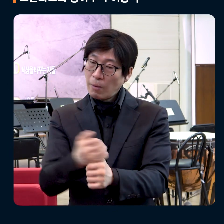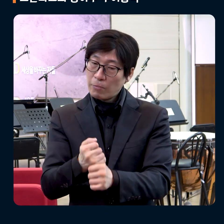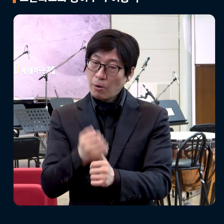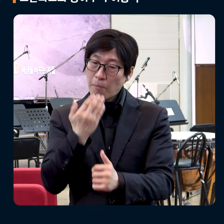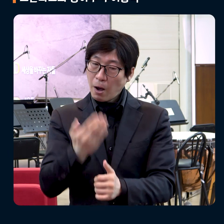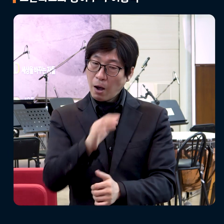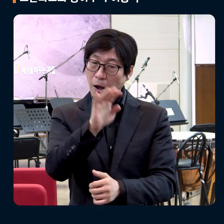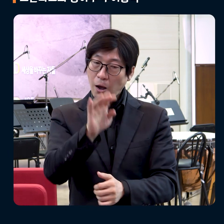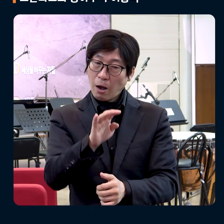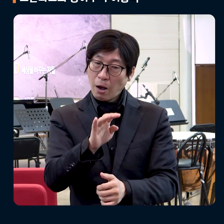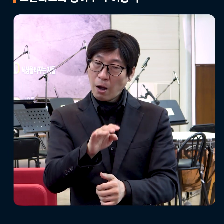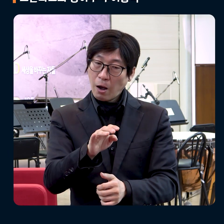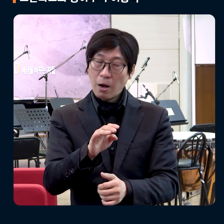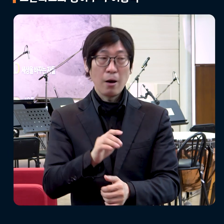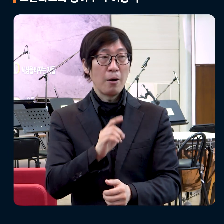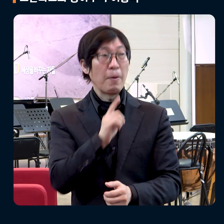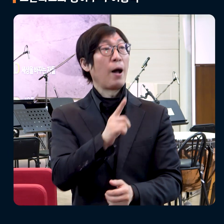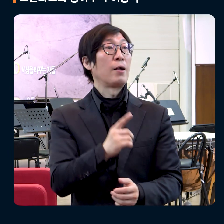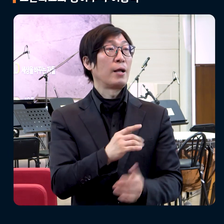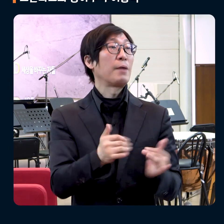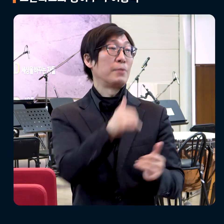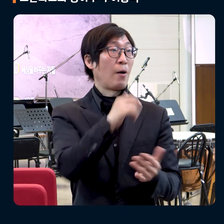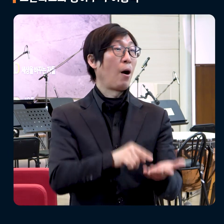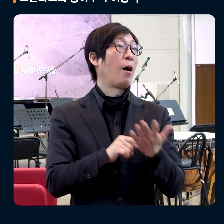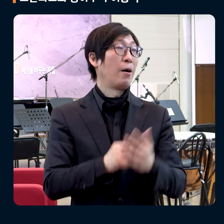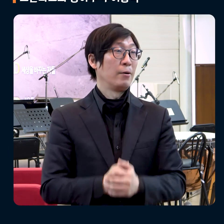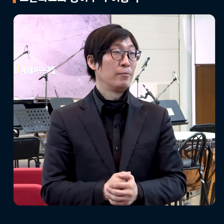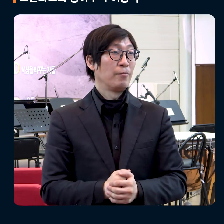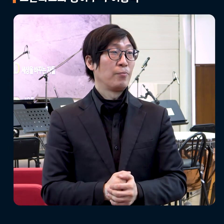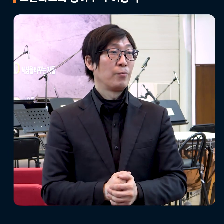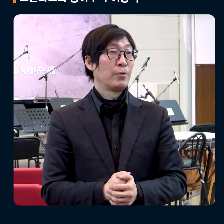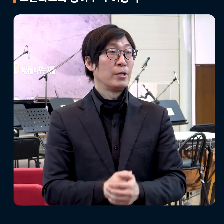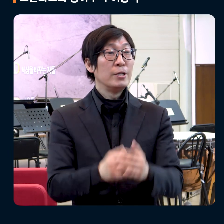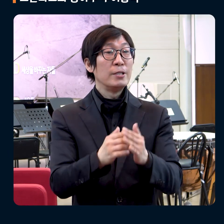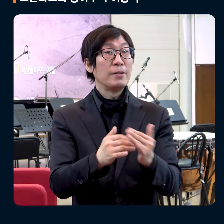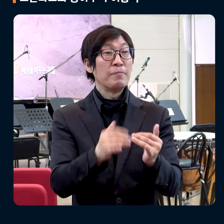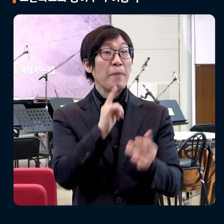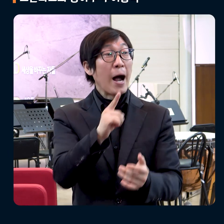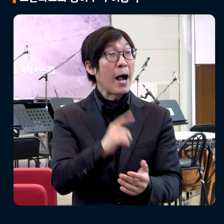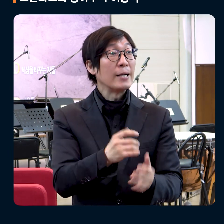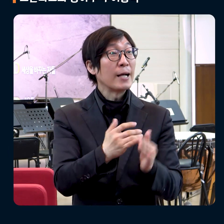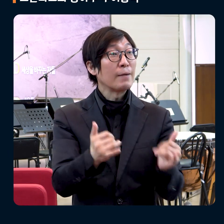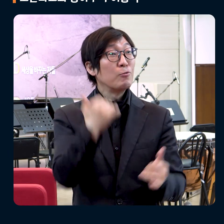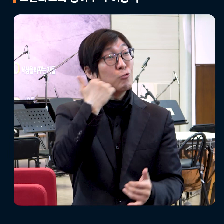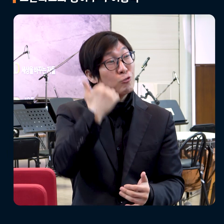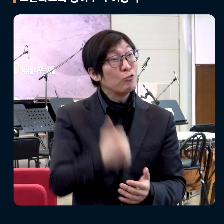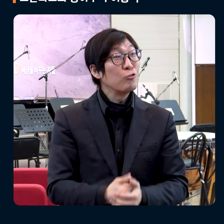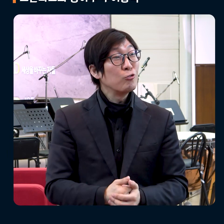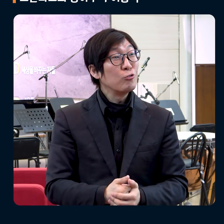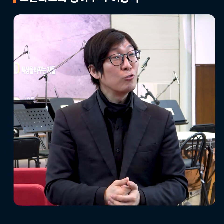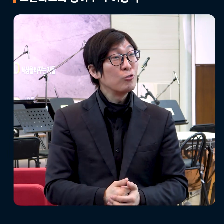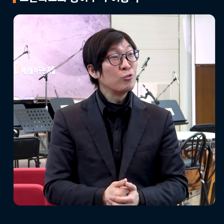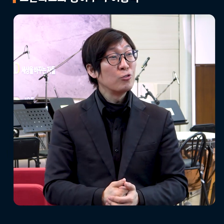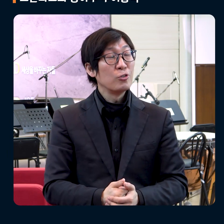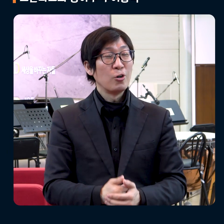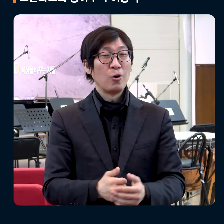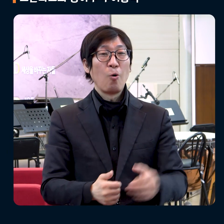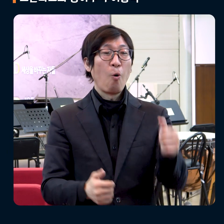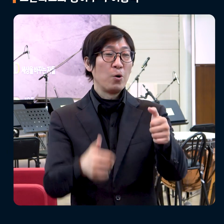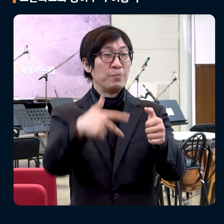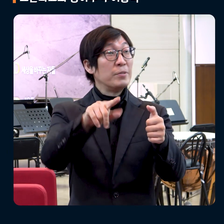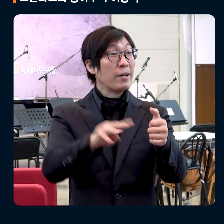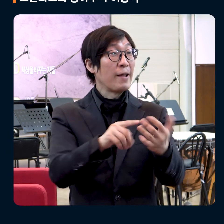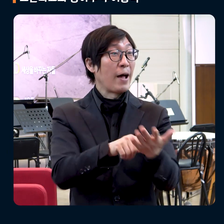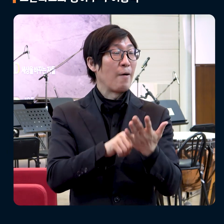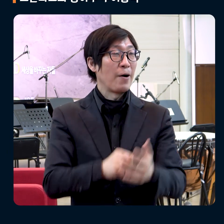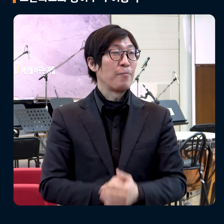있는가? 이 얘기를 툭 던졌습니다. 여러분, 이 이야기를 던진 사람이 누구냐? 50절에 이렇게